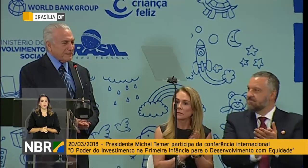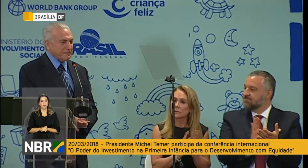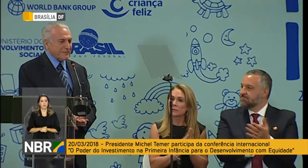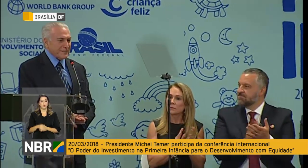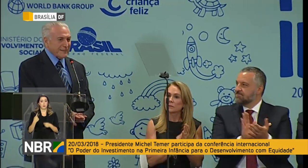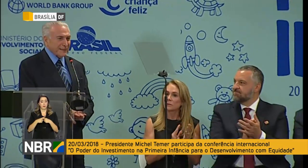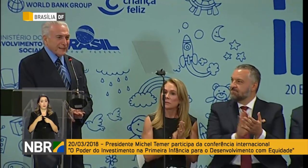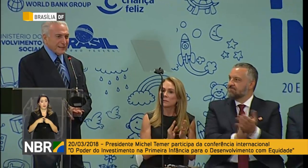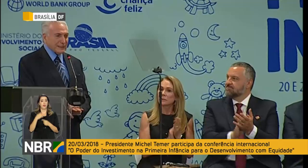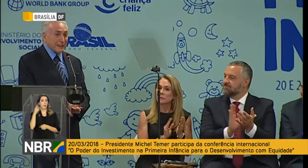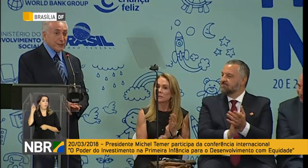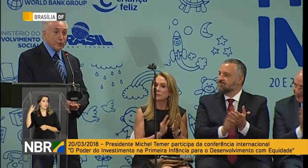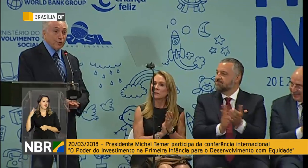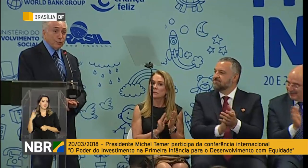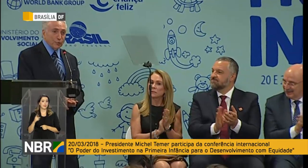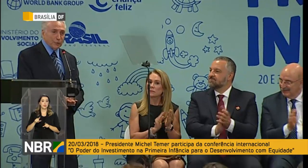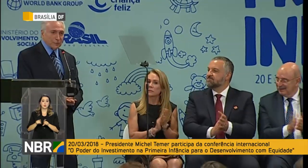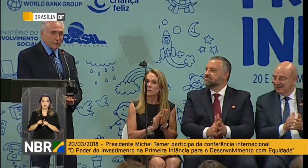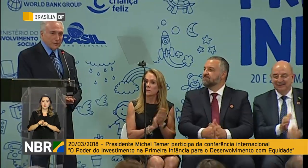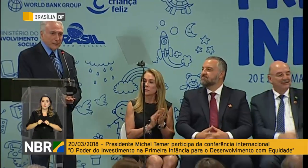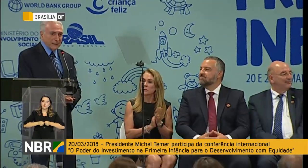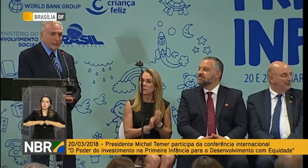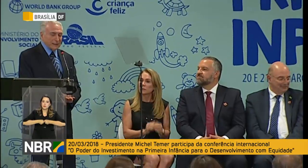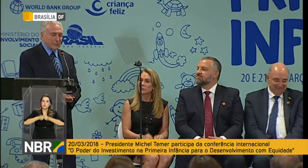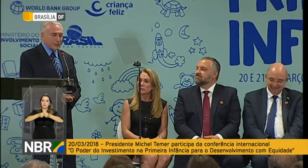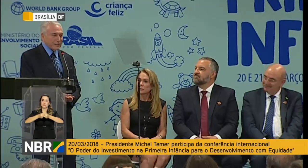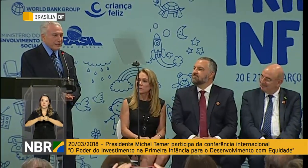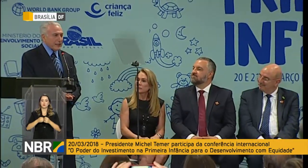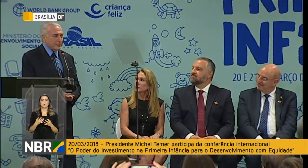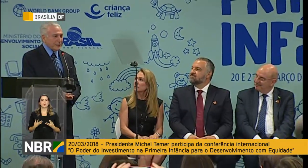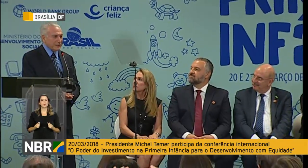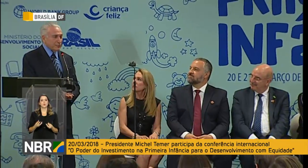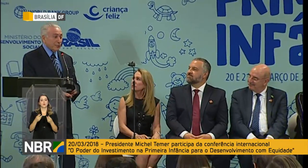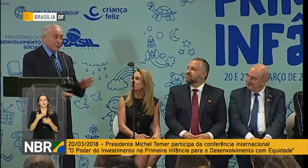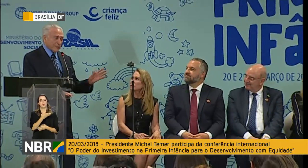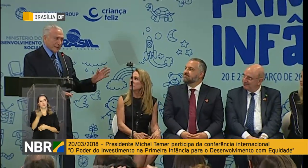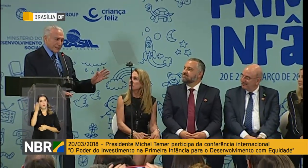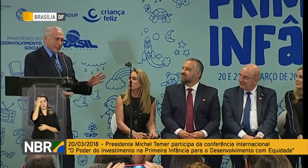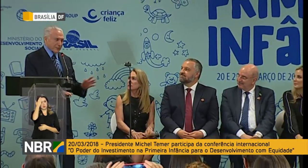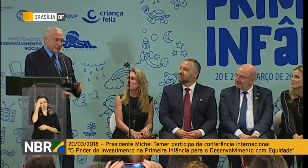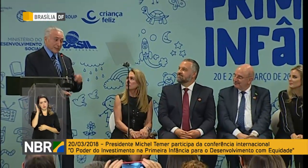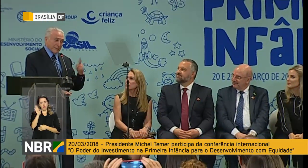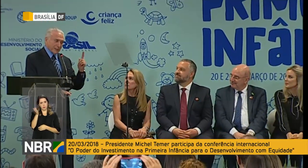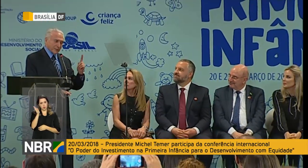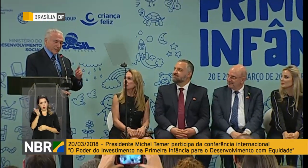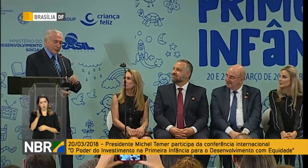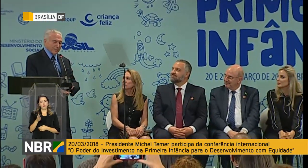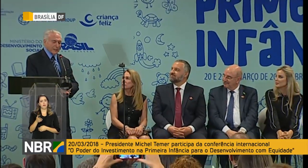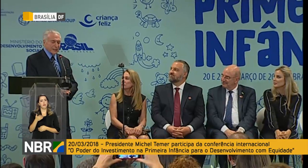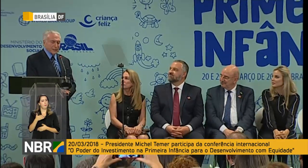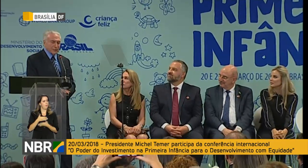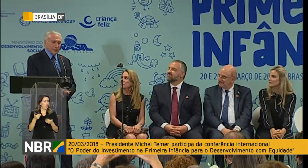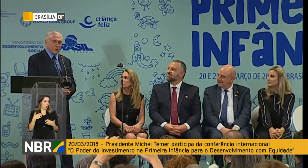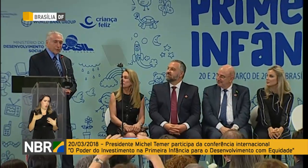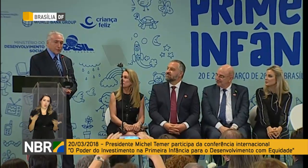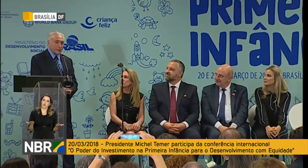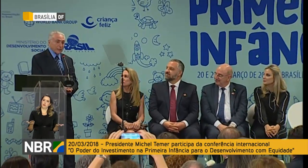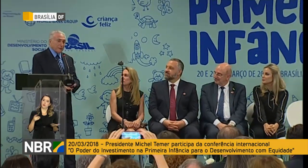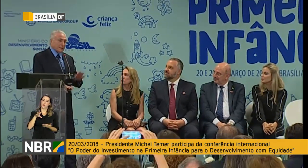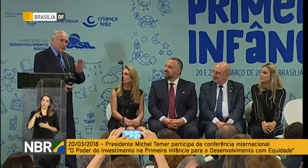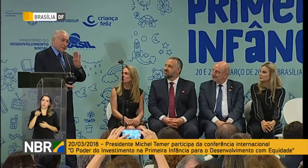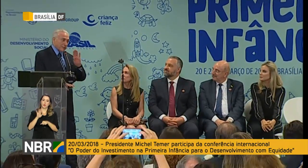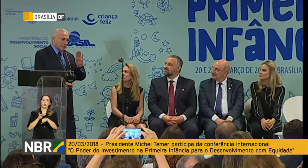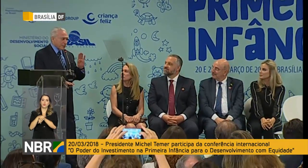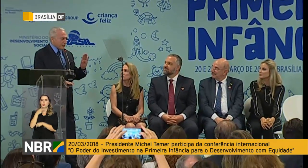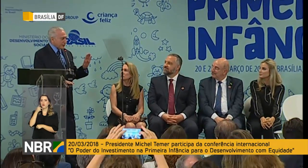também se dedicou muito. E vocês sabem, e o Osmar sabe disso, sabe melhor do que eu, que toda noite que eu